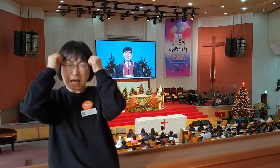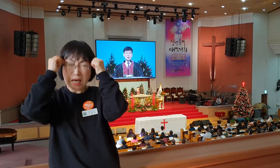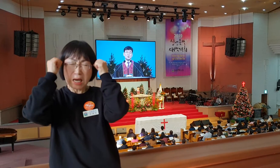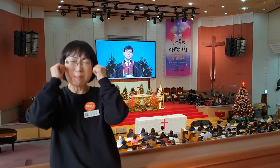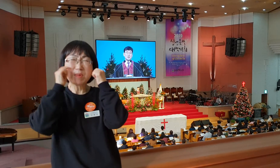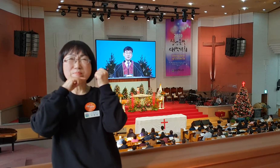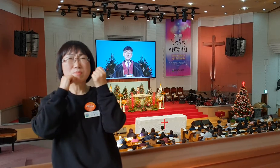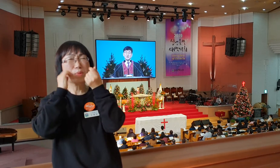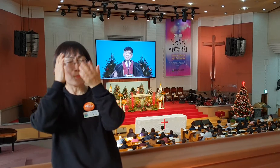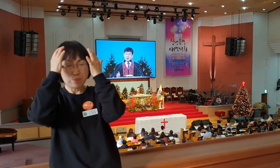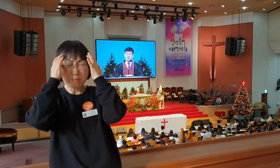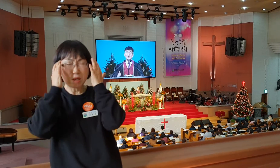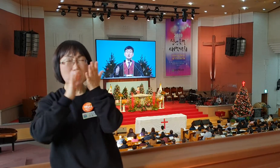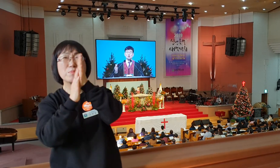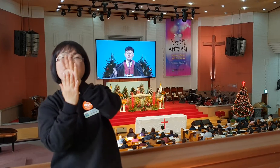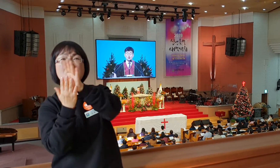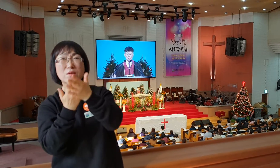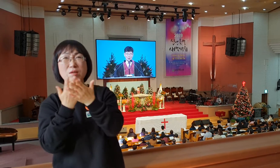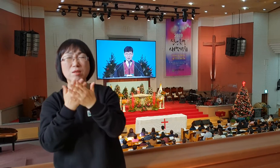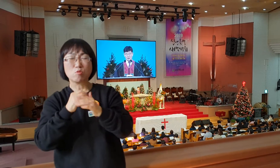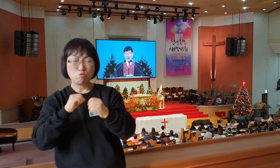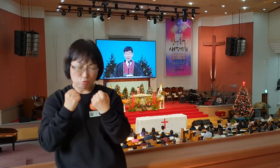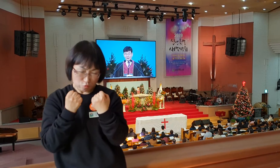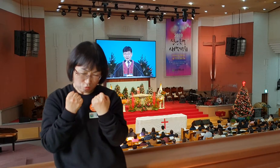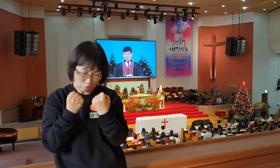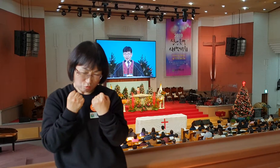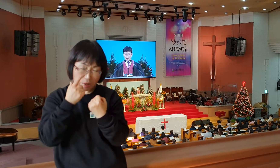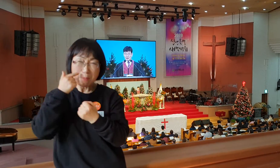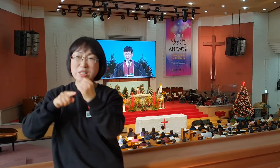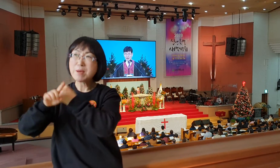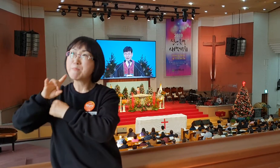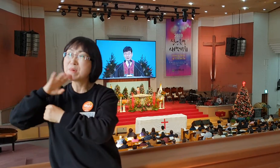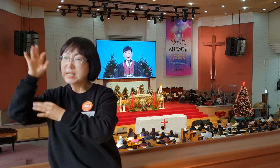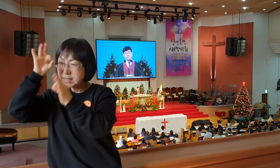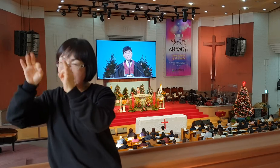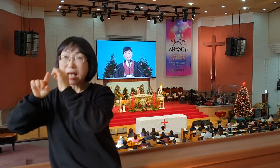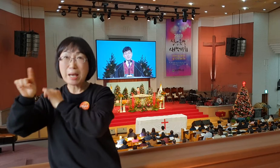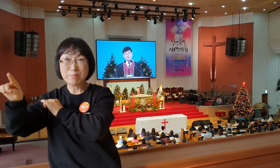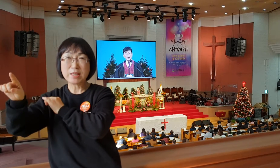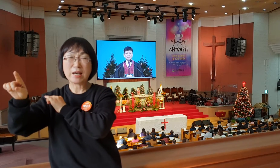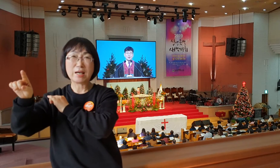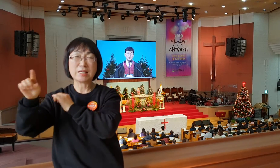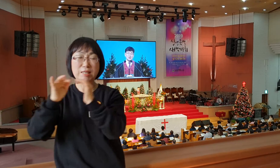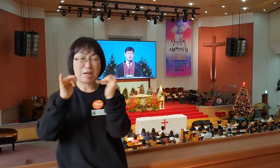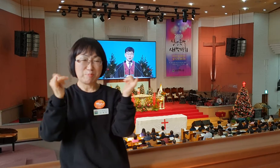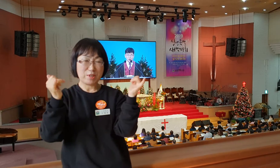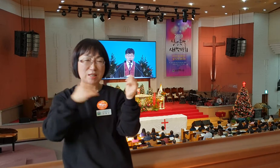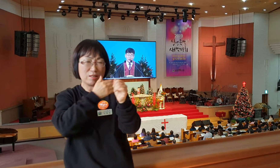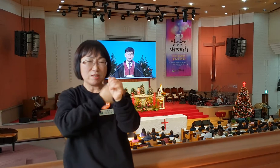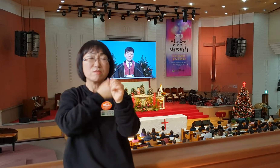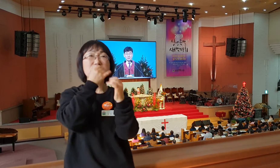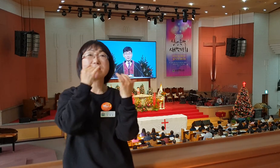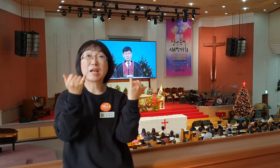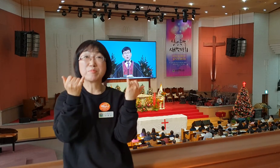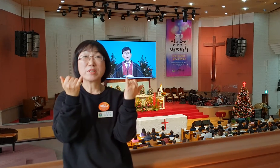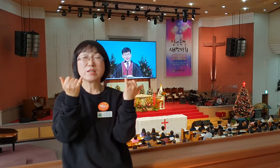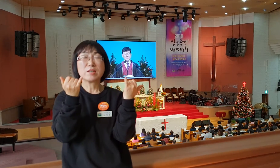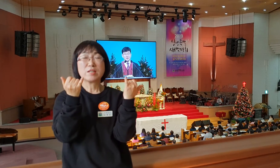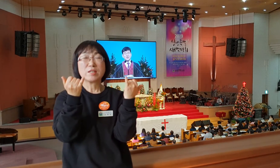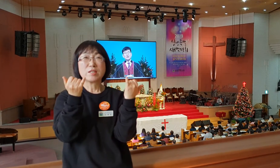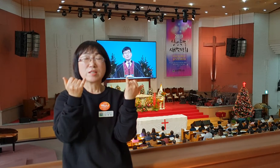피방울이 되기도 기도하시는 거예요 그러니 순종하며 아버지의 뜻만을 찾아갑니다 사람들은 능력이 있는 사람들은